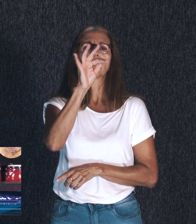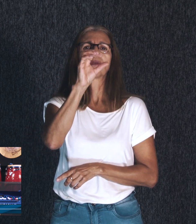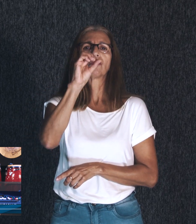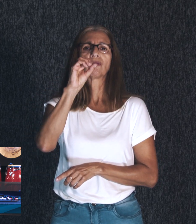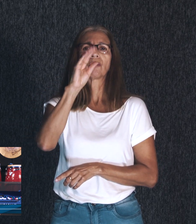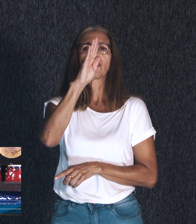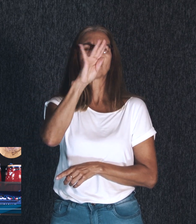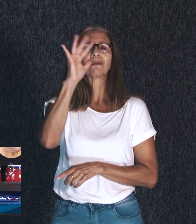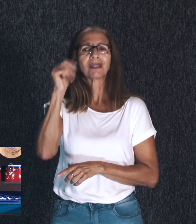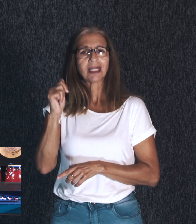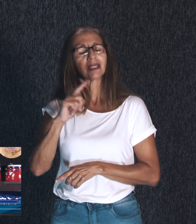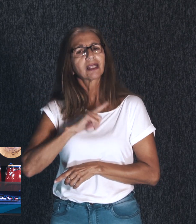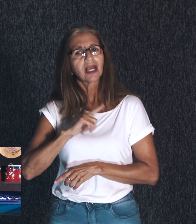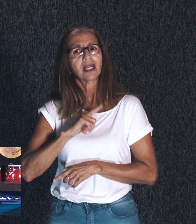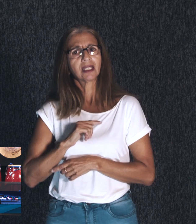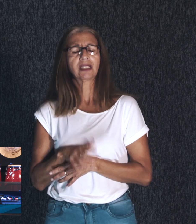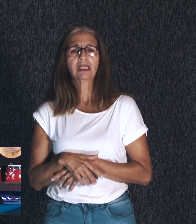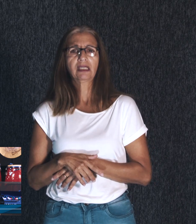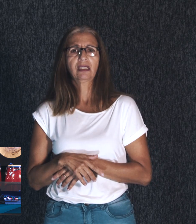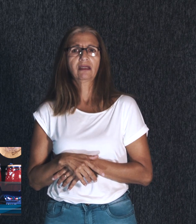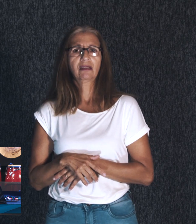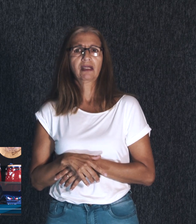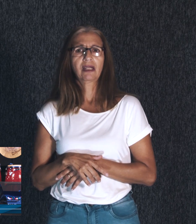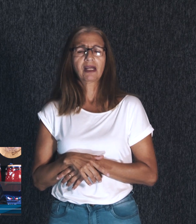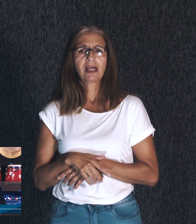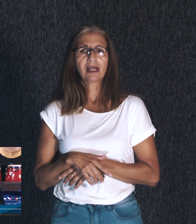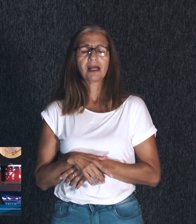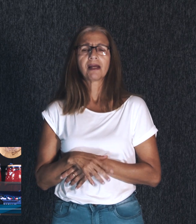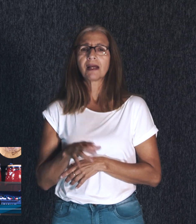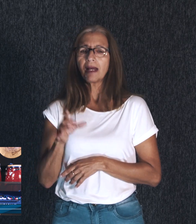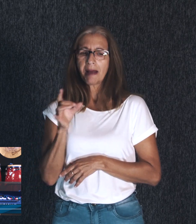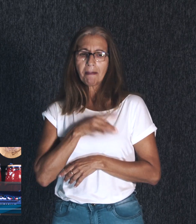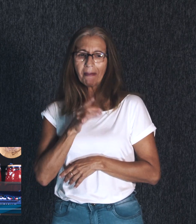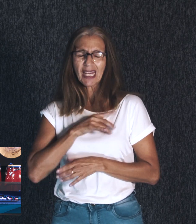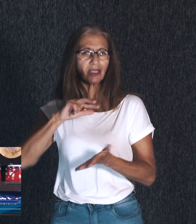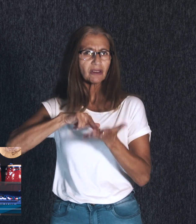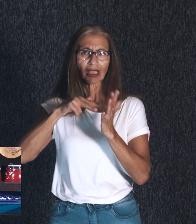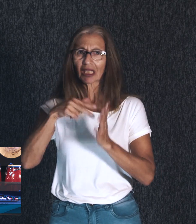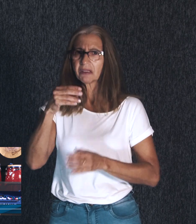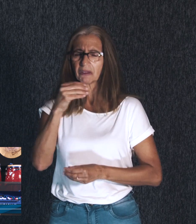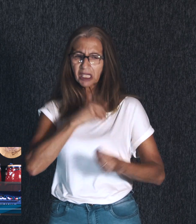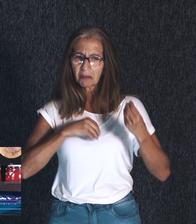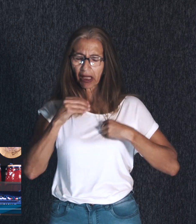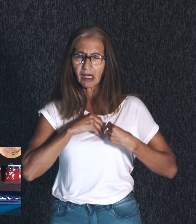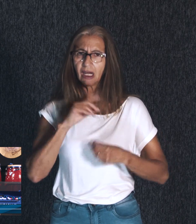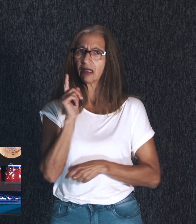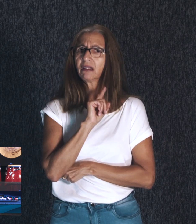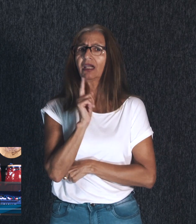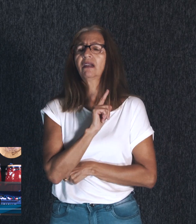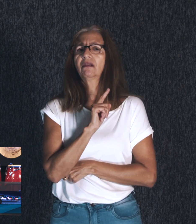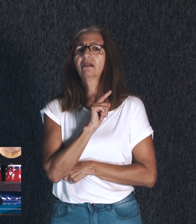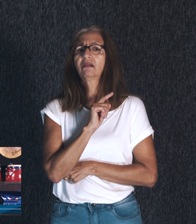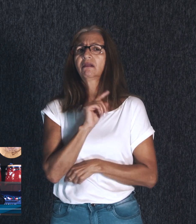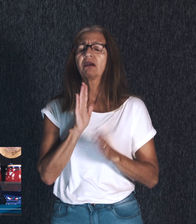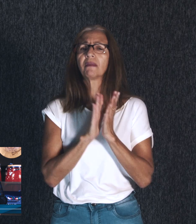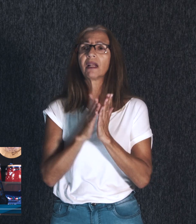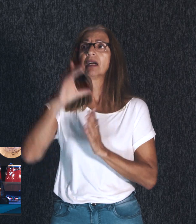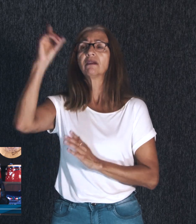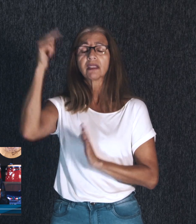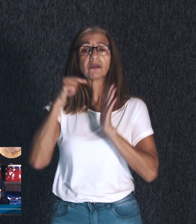medo. Não. Na Bíblia, inclusive, nós vemos grandes homens de Deus que tiveram medo.